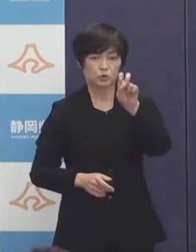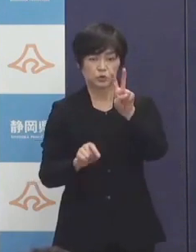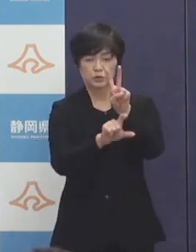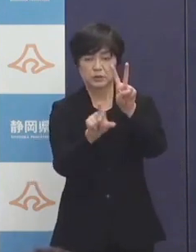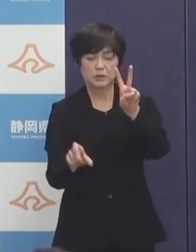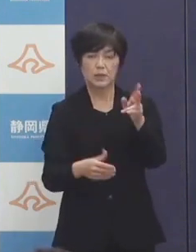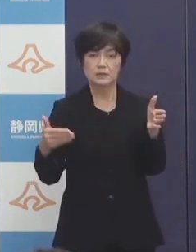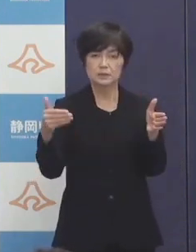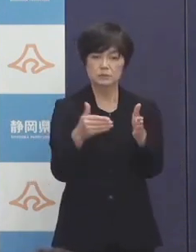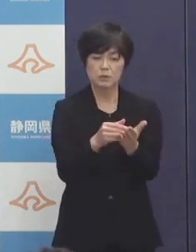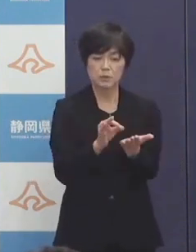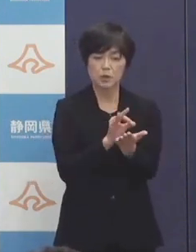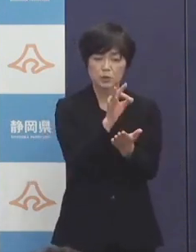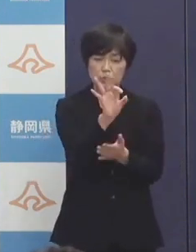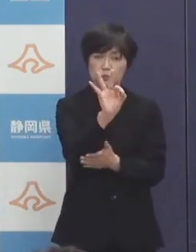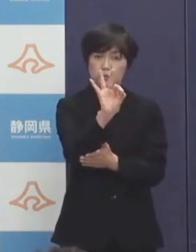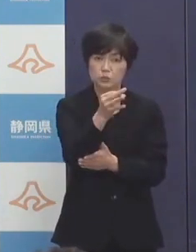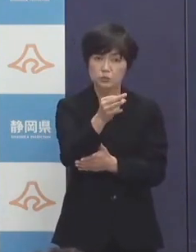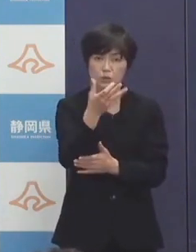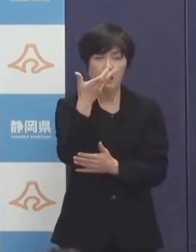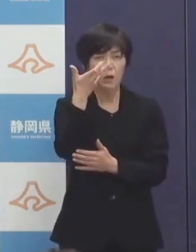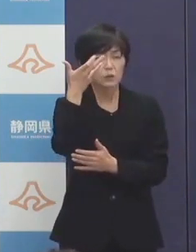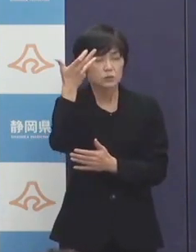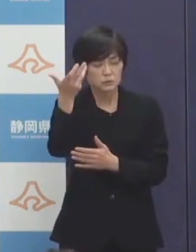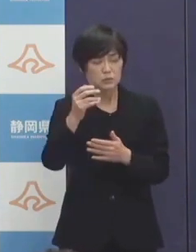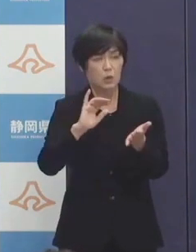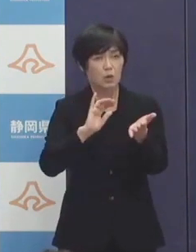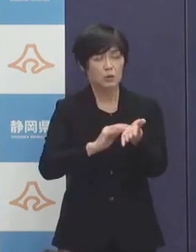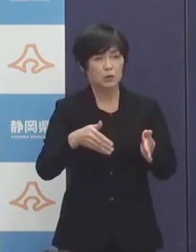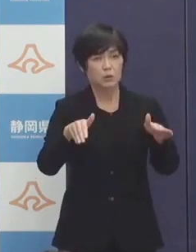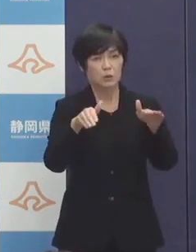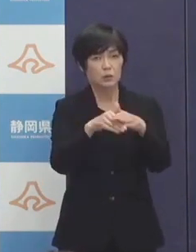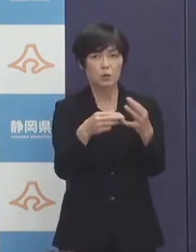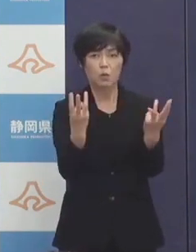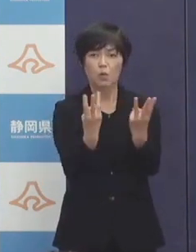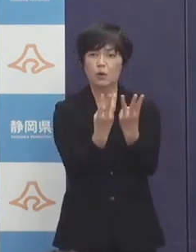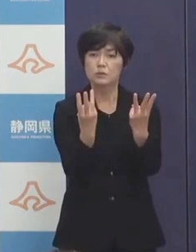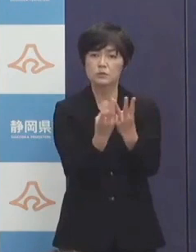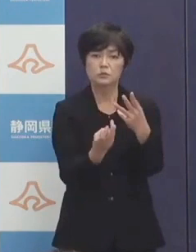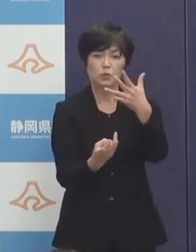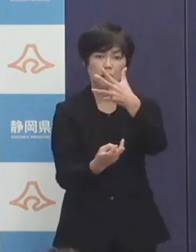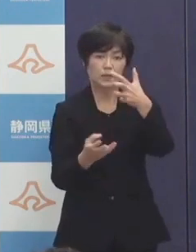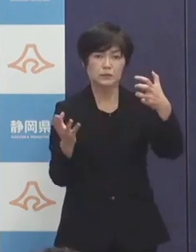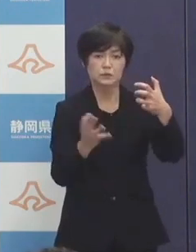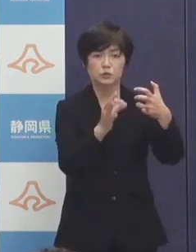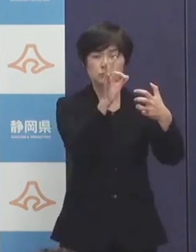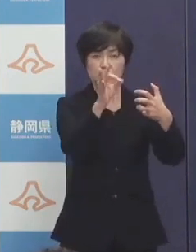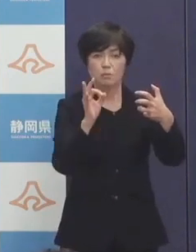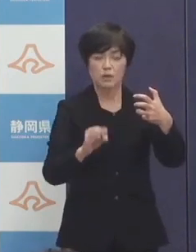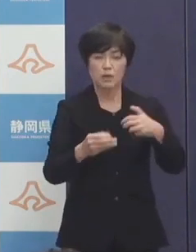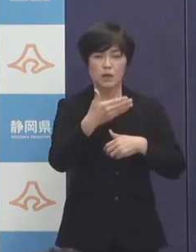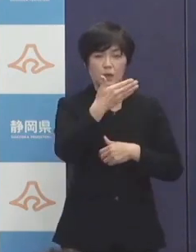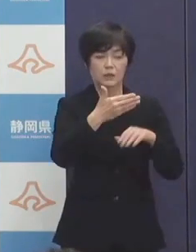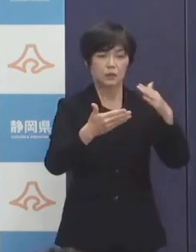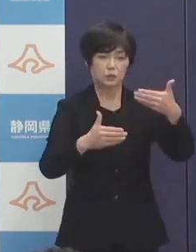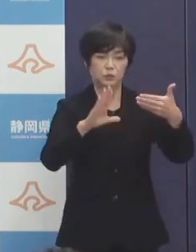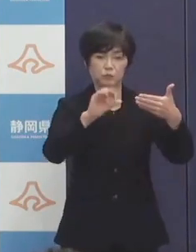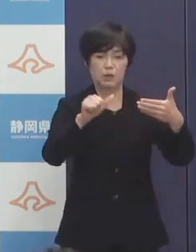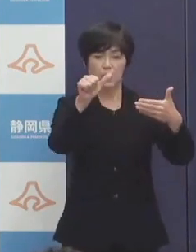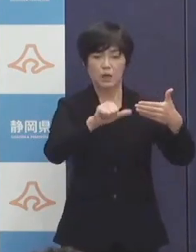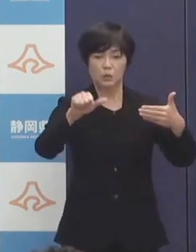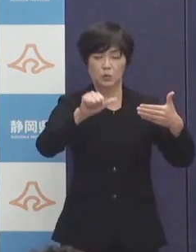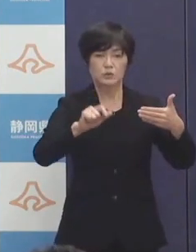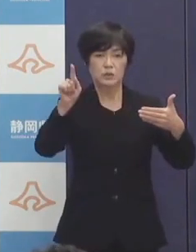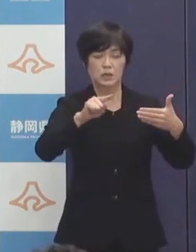12月までの給付額は想定する医療機関の約8割にあたる9万5千人に対し、